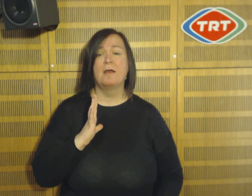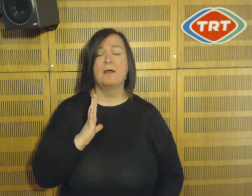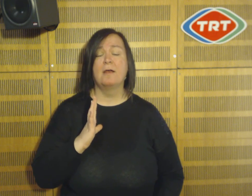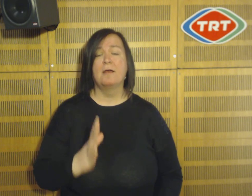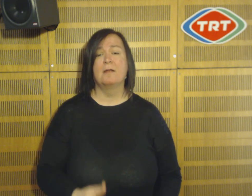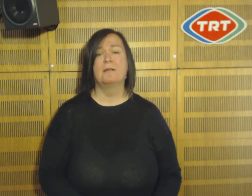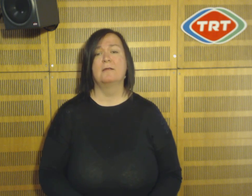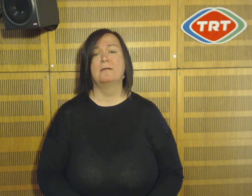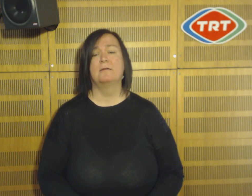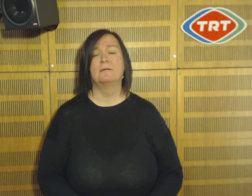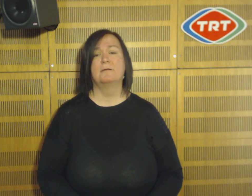baharlar